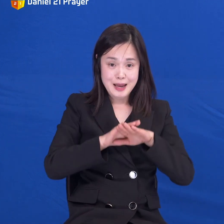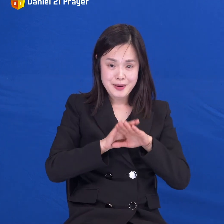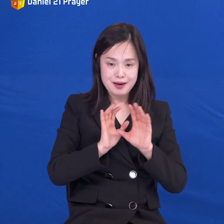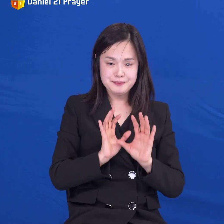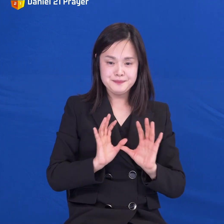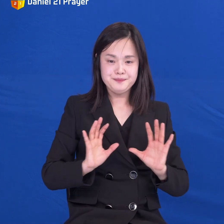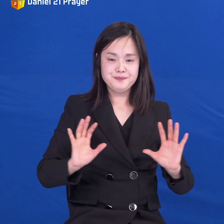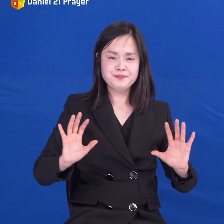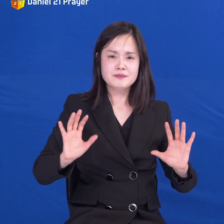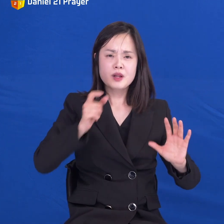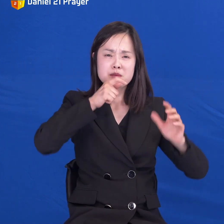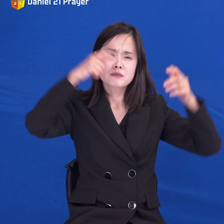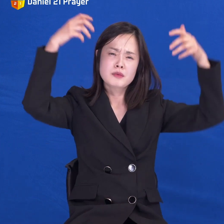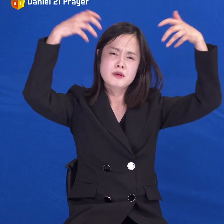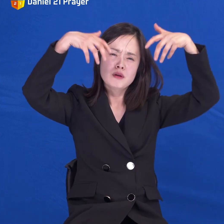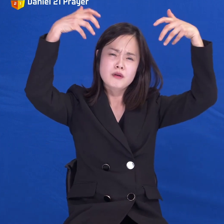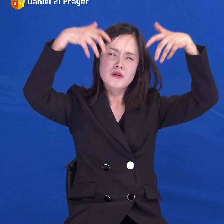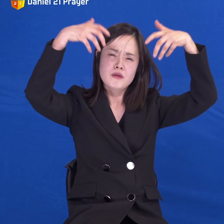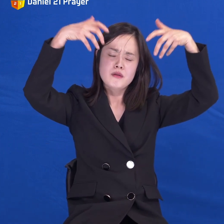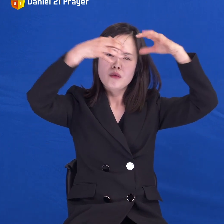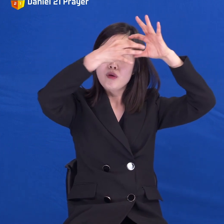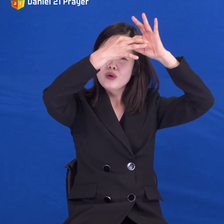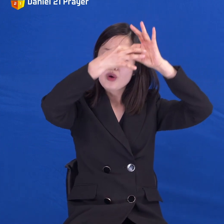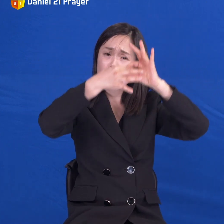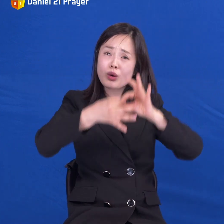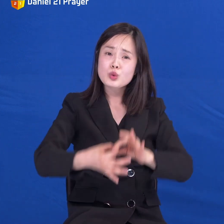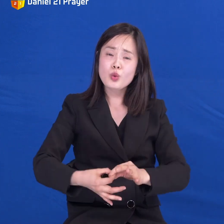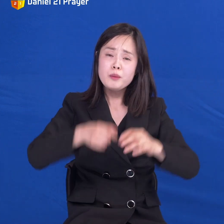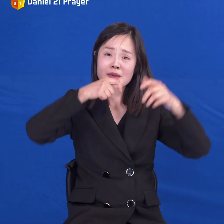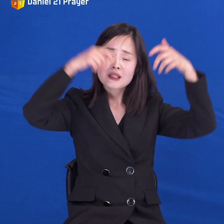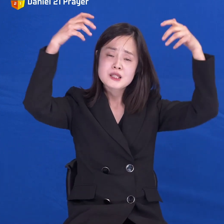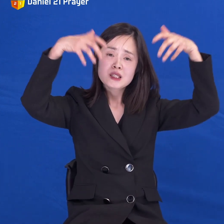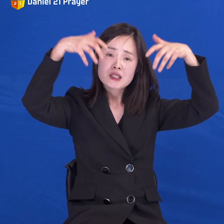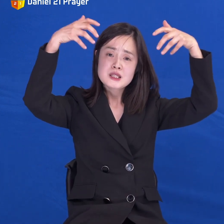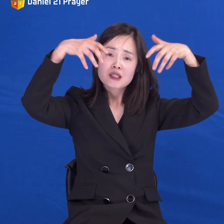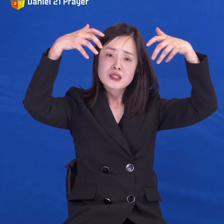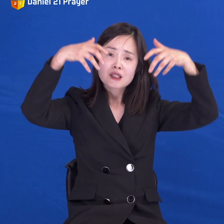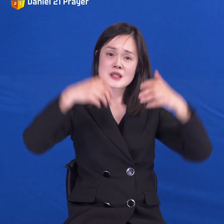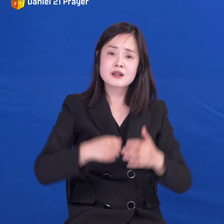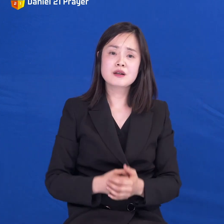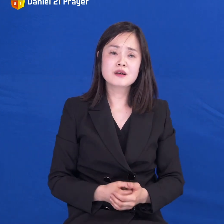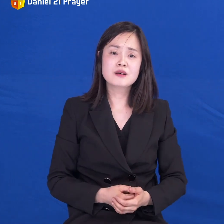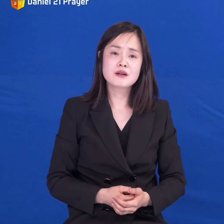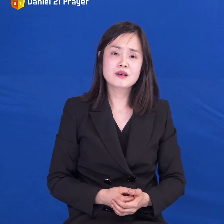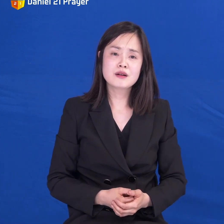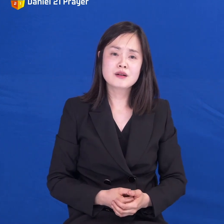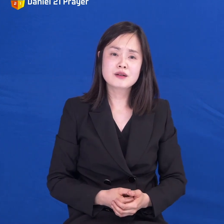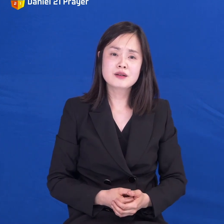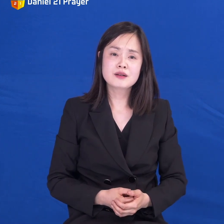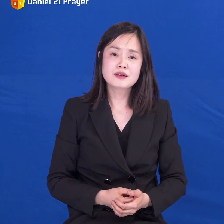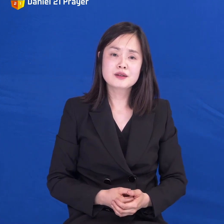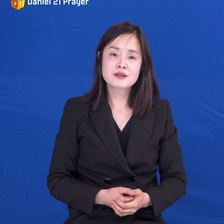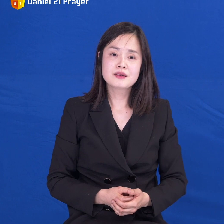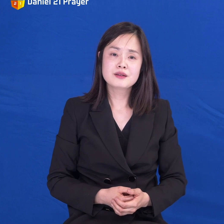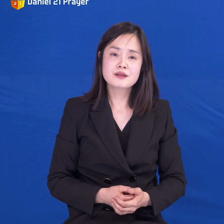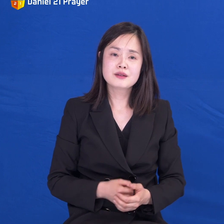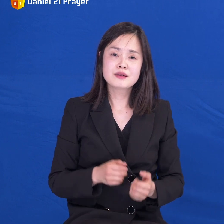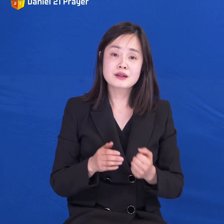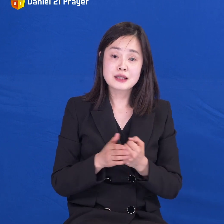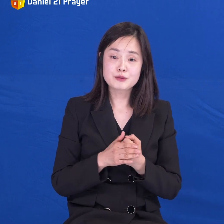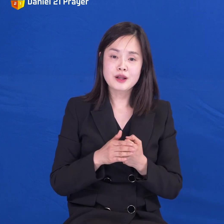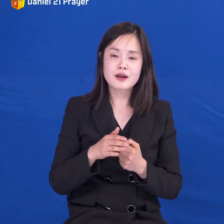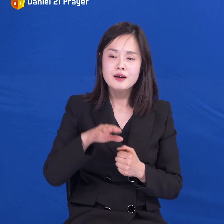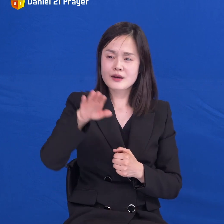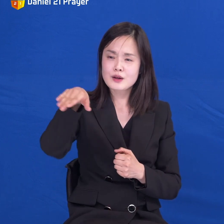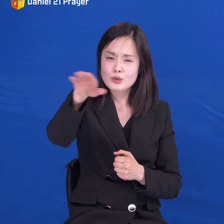멈추질 않습니다. 이상합니다. 그래서 제가 소리가 안 들리니까 귀에다 대고 비 멈추기를 기도해라